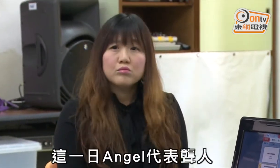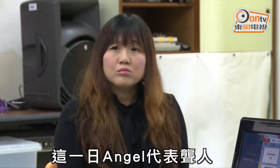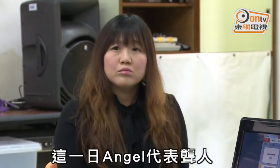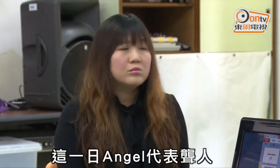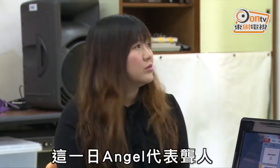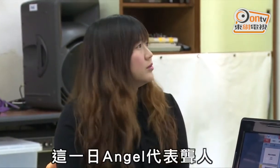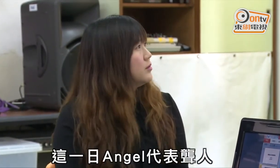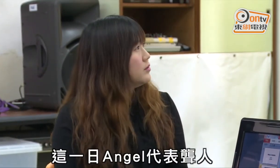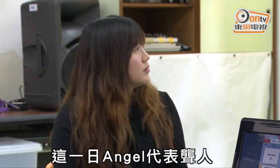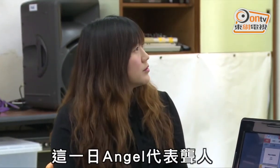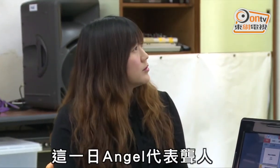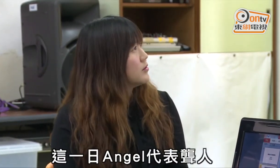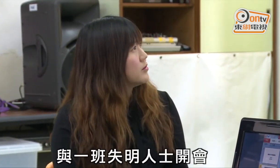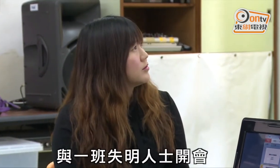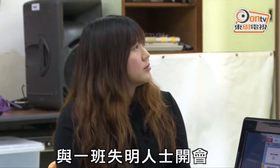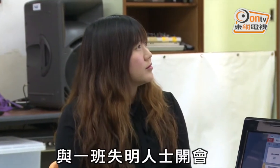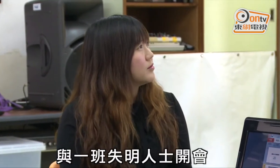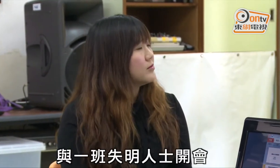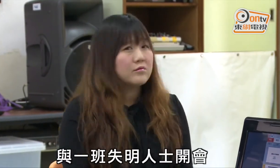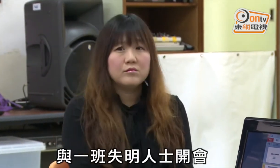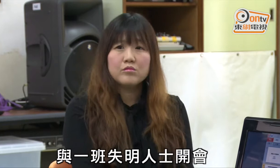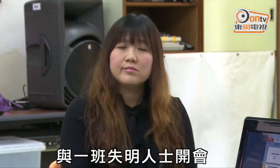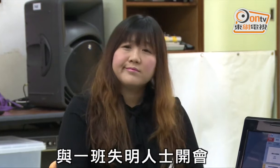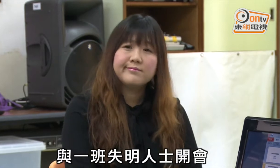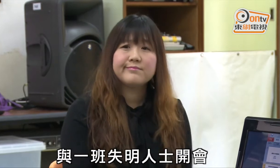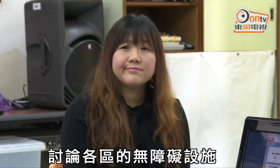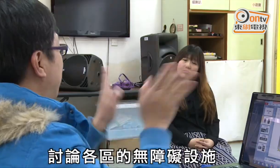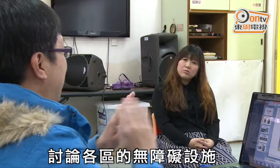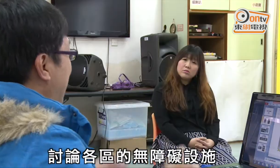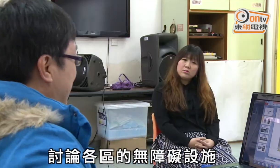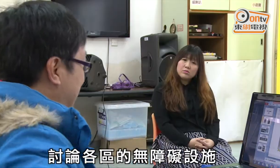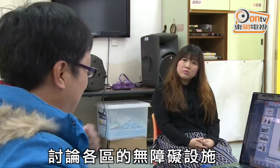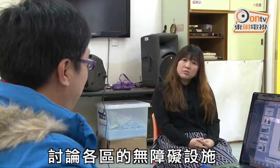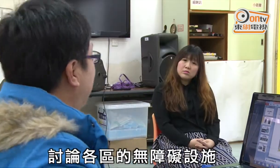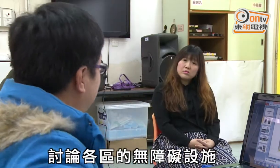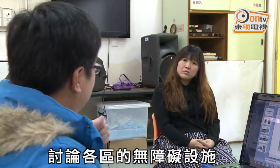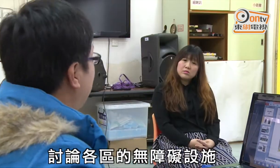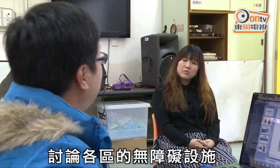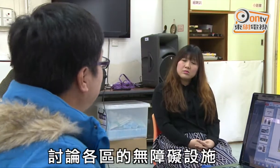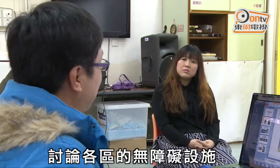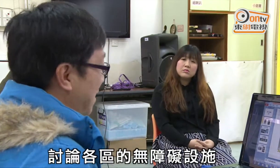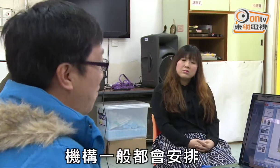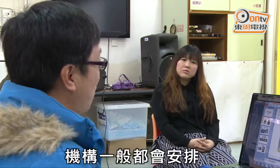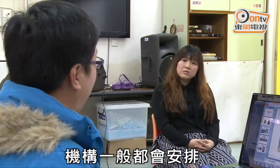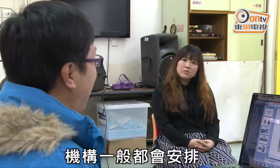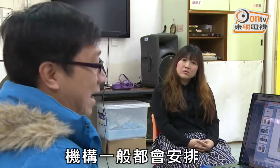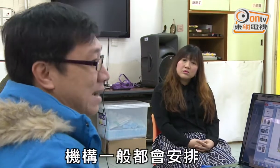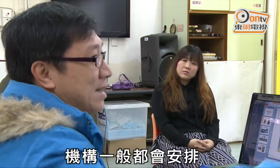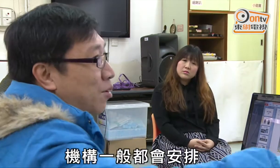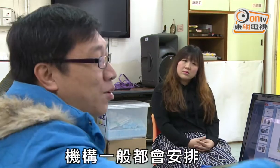呢一日 ，Angel 代表聾人同一班失明人士开会，讨论各区嘅无障碍设施。机构一般都会安